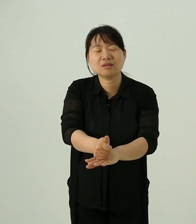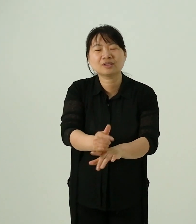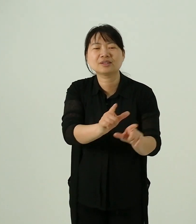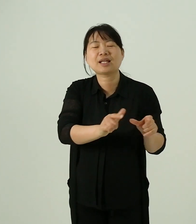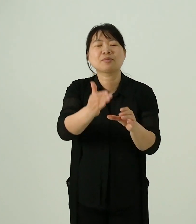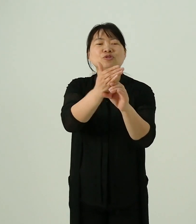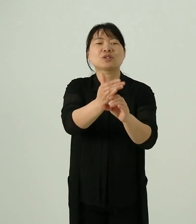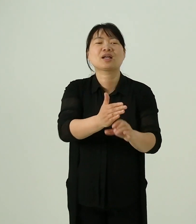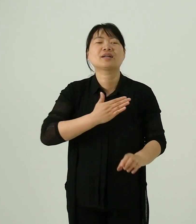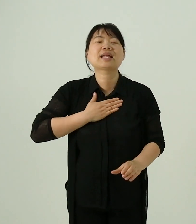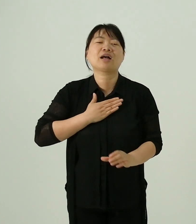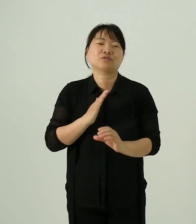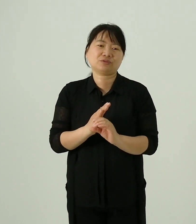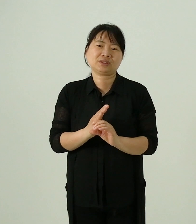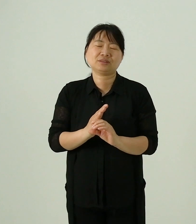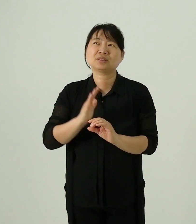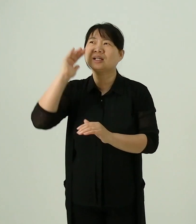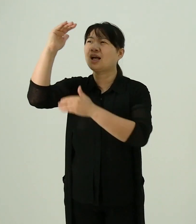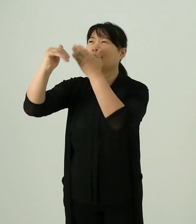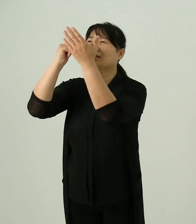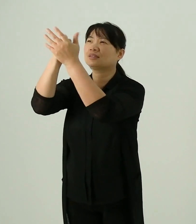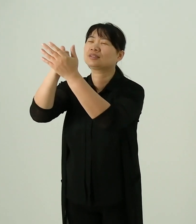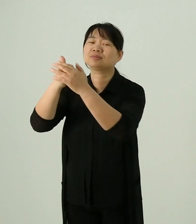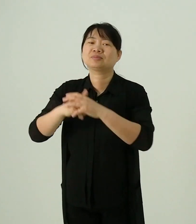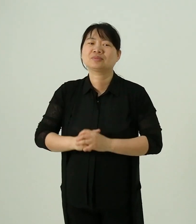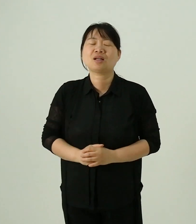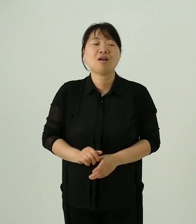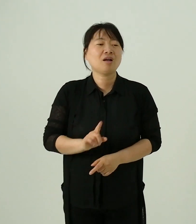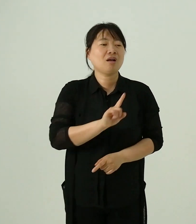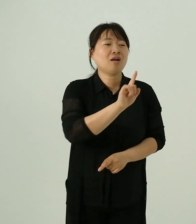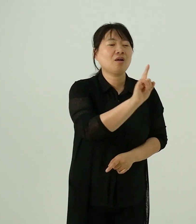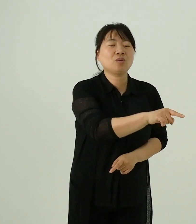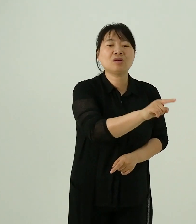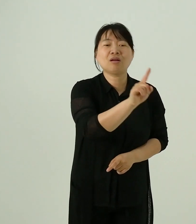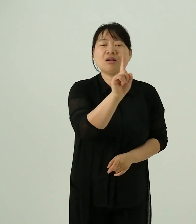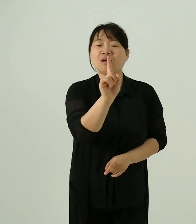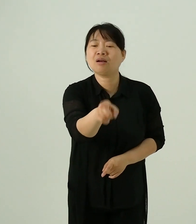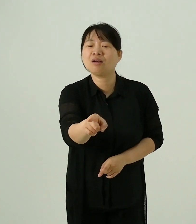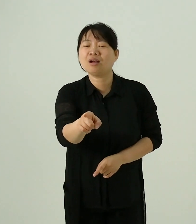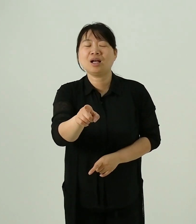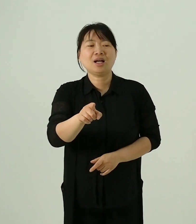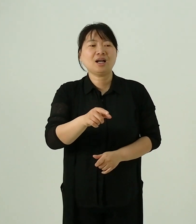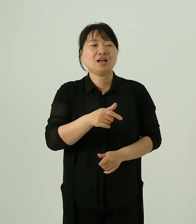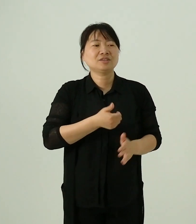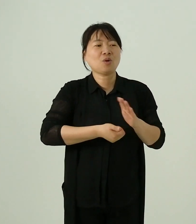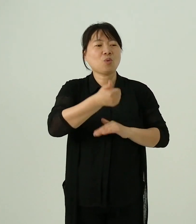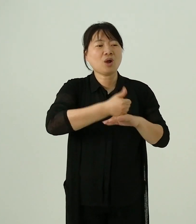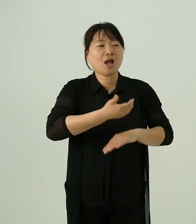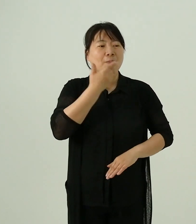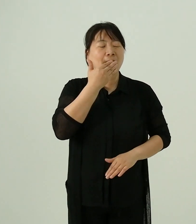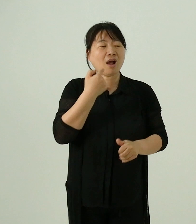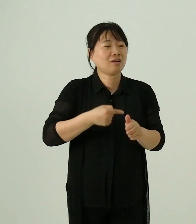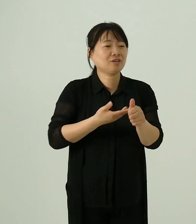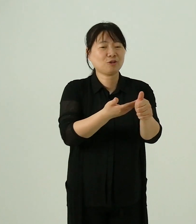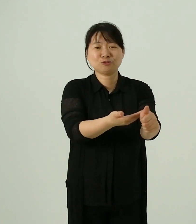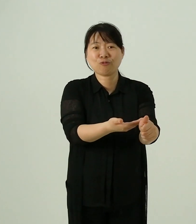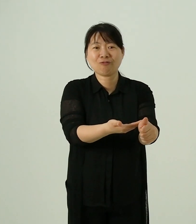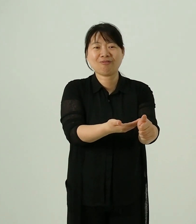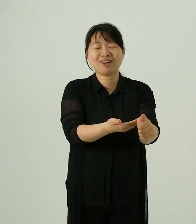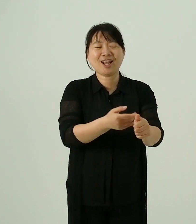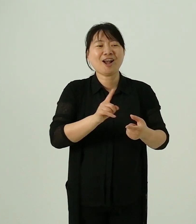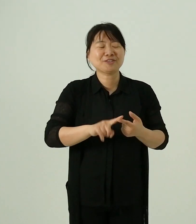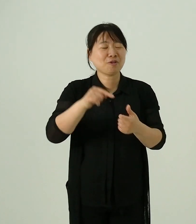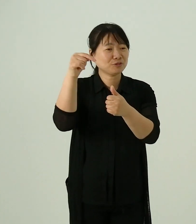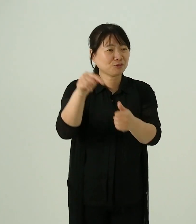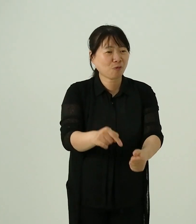거예요. 하나님은 어느 쪽으로 가야 성공할 수 있느냐, 그런 걸 가르쳐 주고 그런